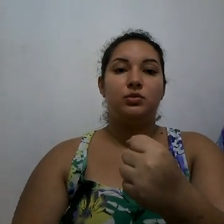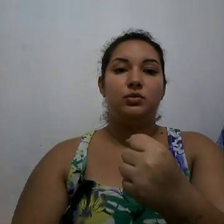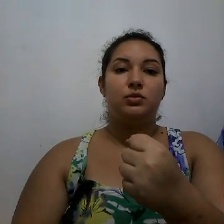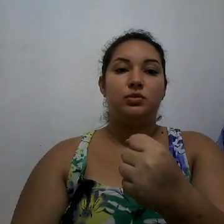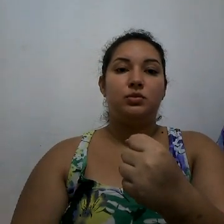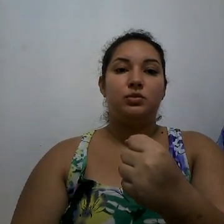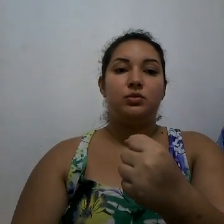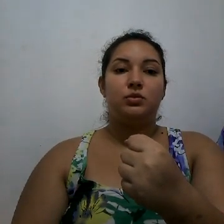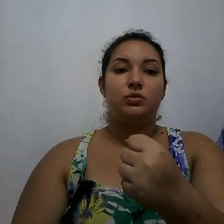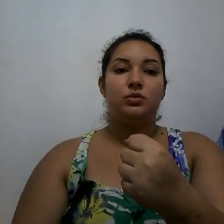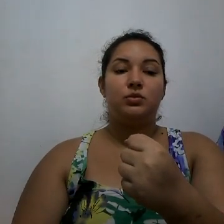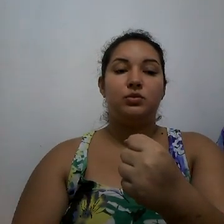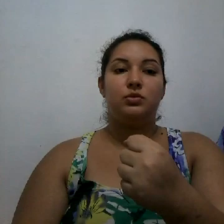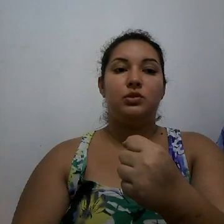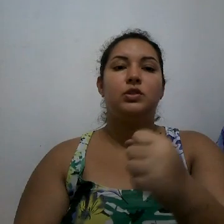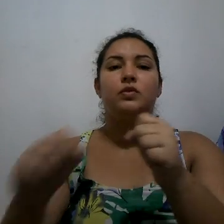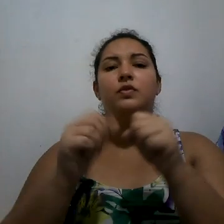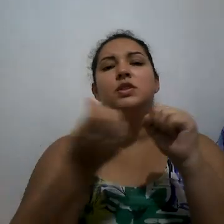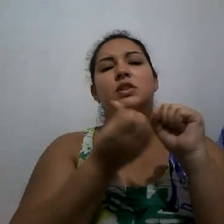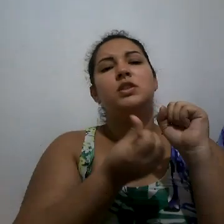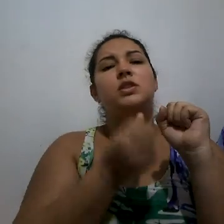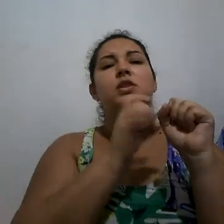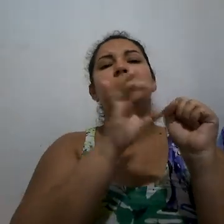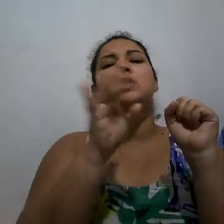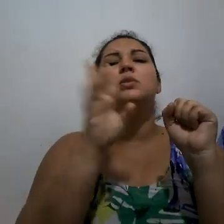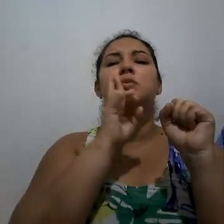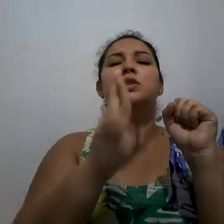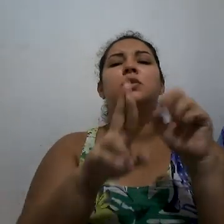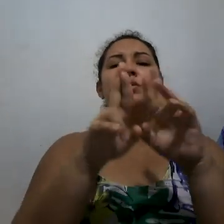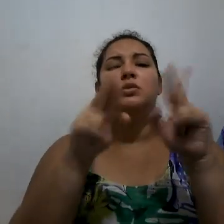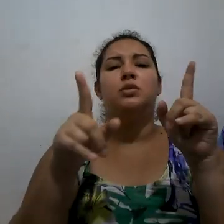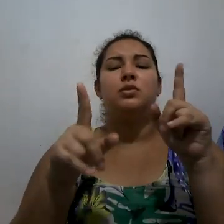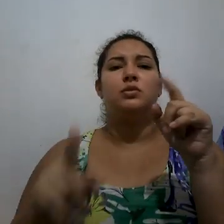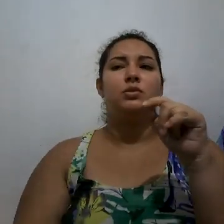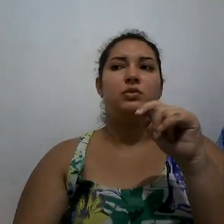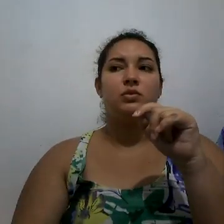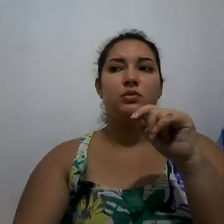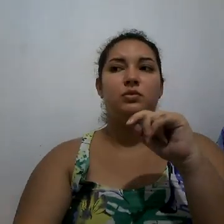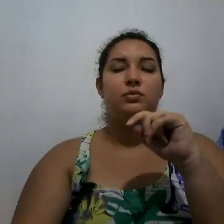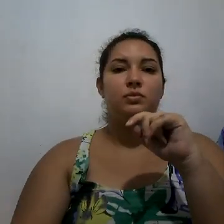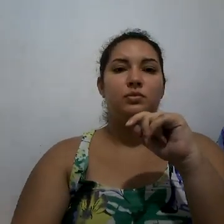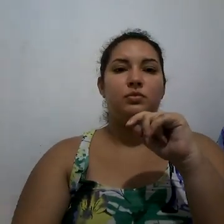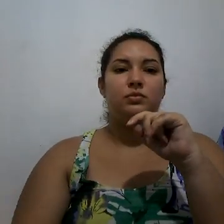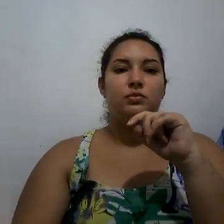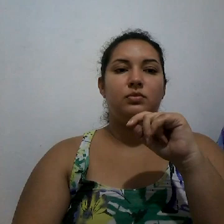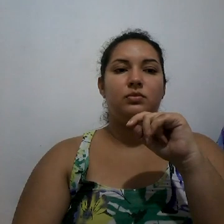eu fiz 6 e cada um deu resultado diferente. Como assim agora? Qual é o resultado correto? Qual é o que eu utilizo? Então, a